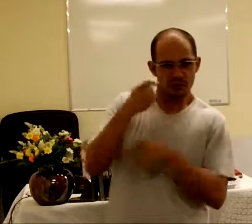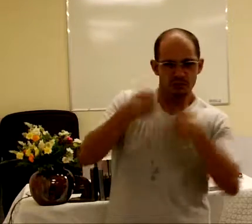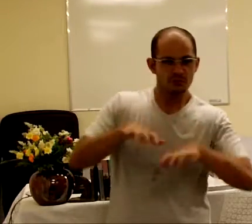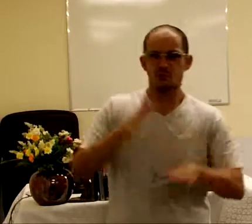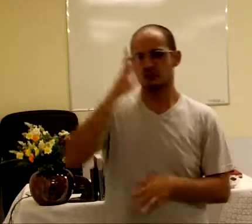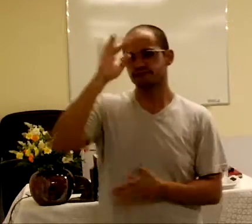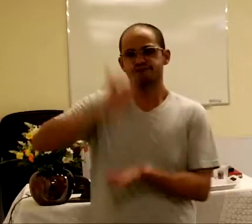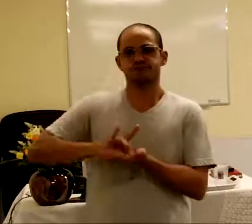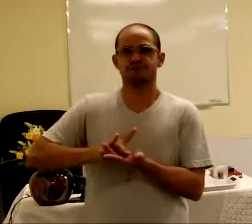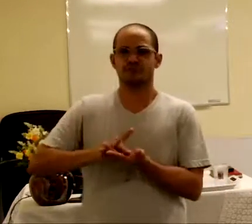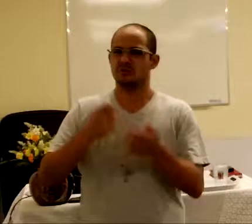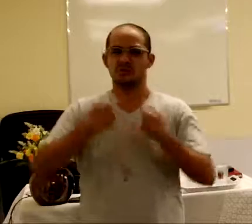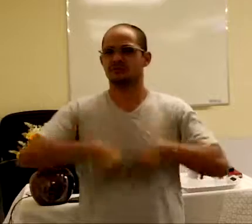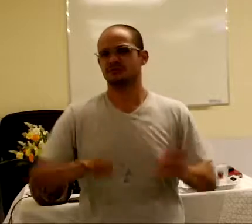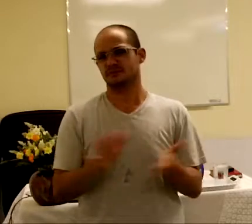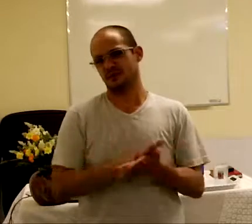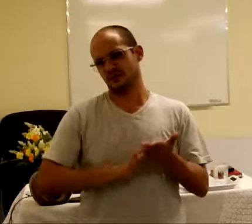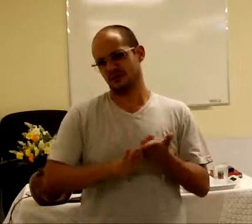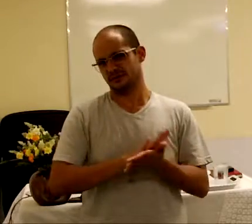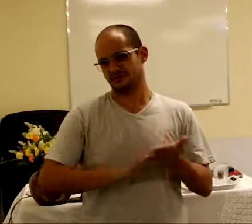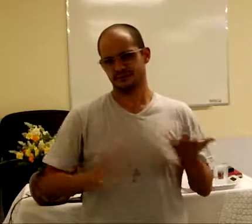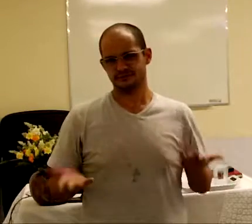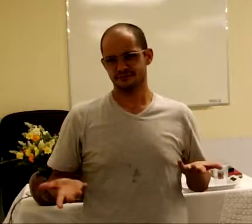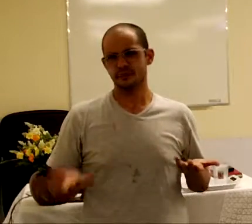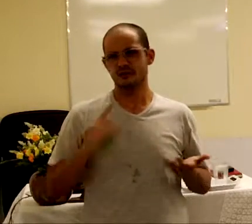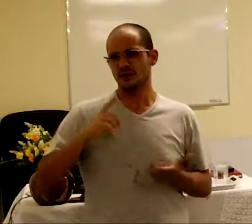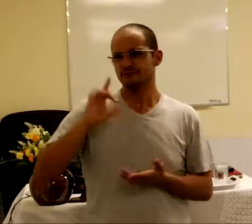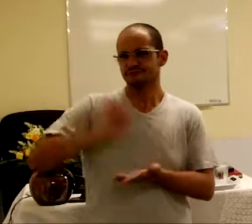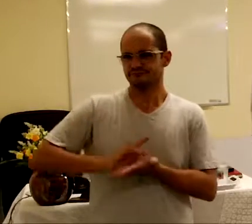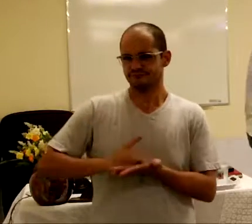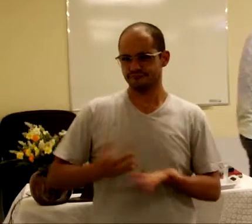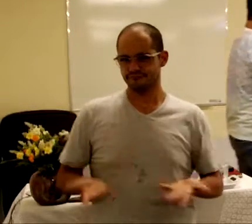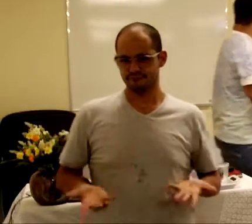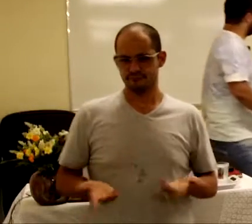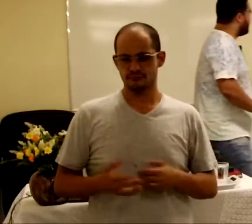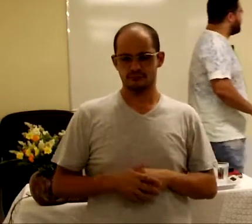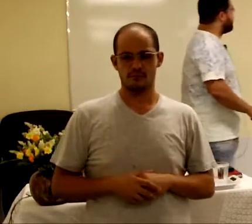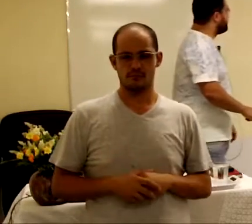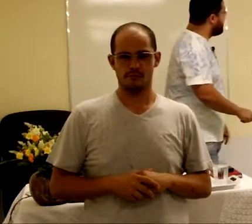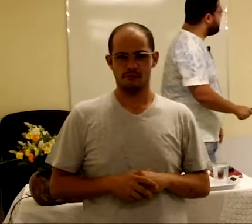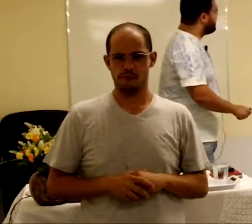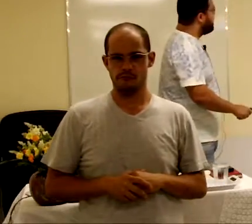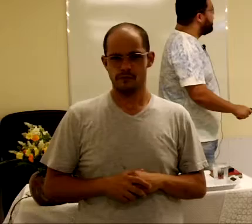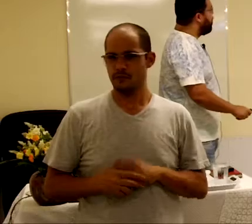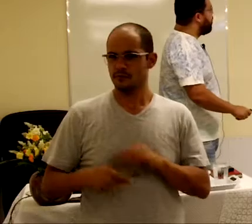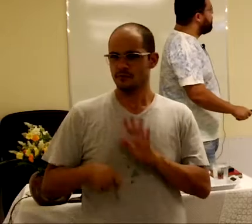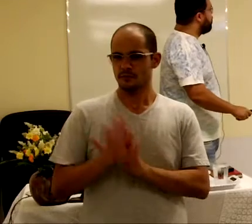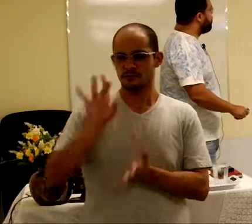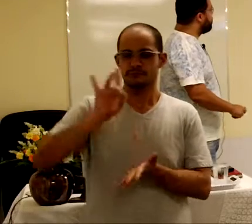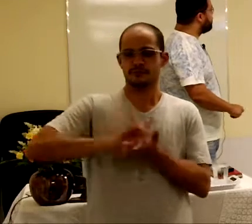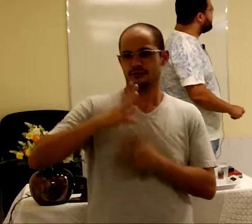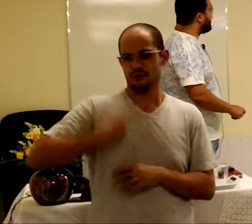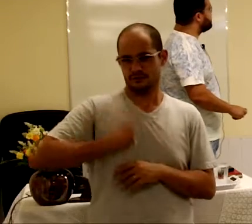observar mais nada. Não preciso. Eu tenho certeza. Certezas, né? As certezas da vida. O